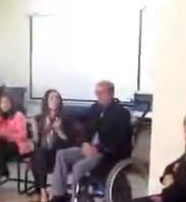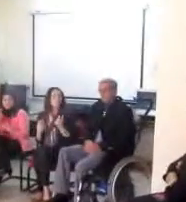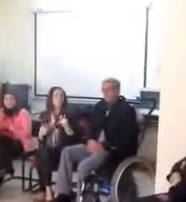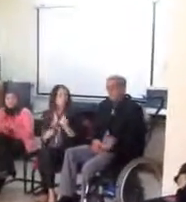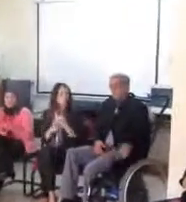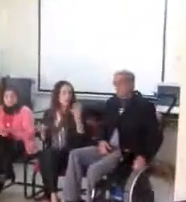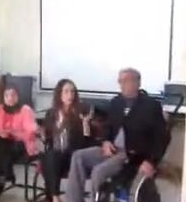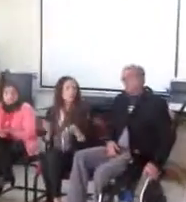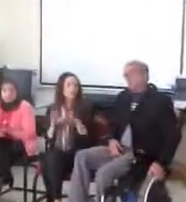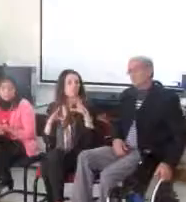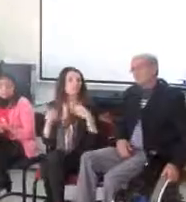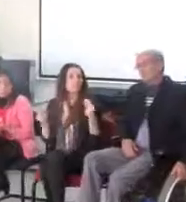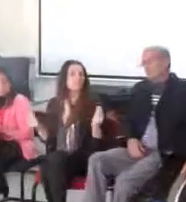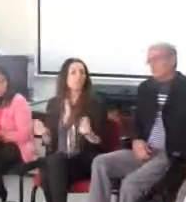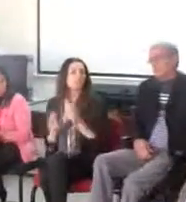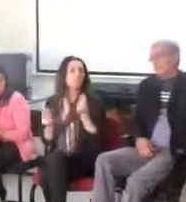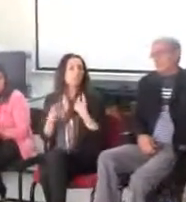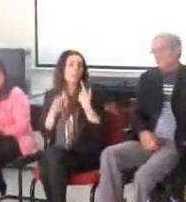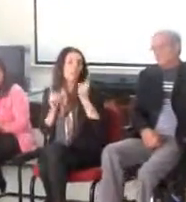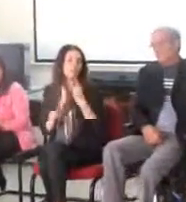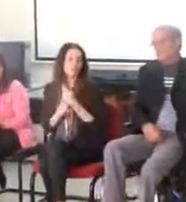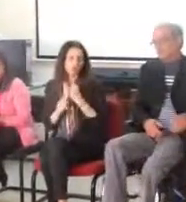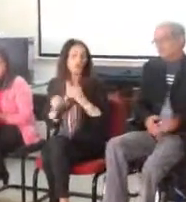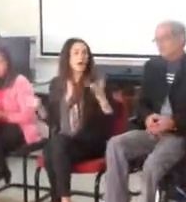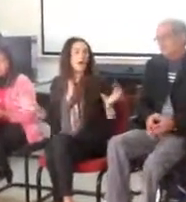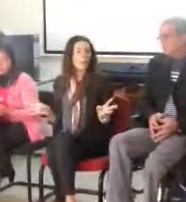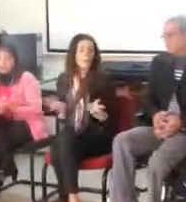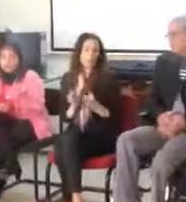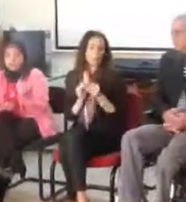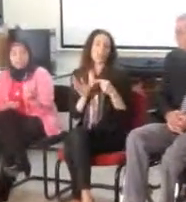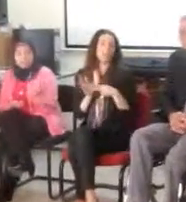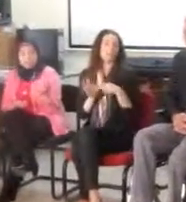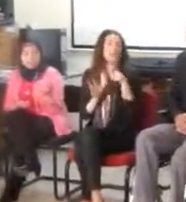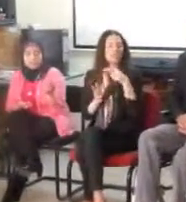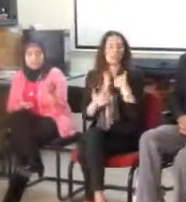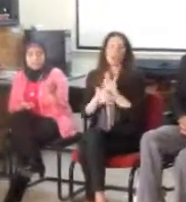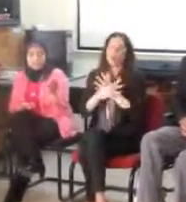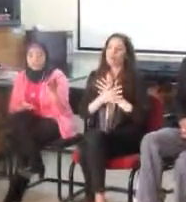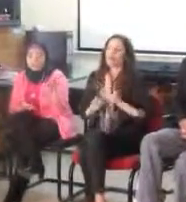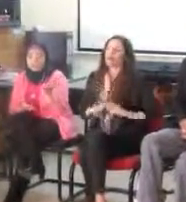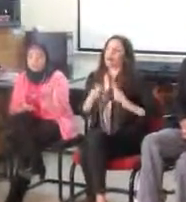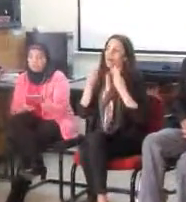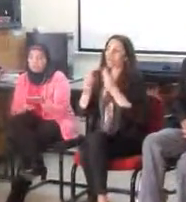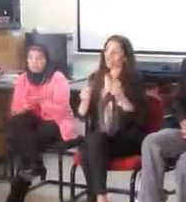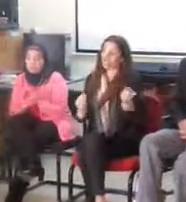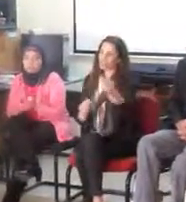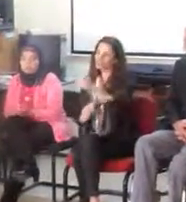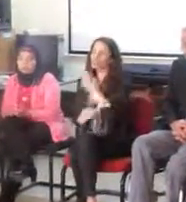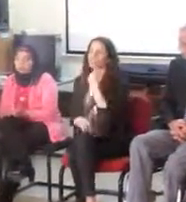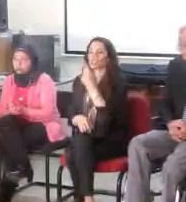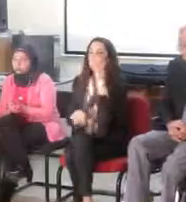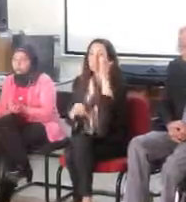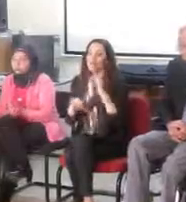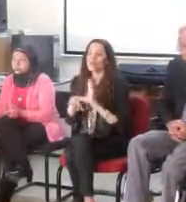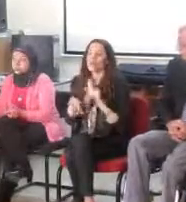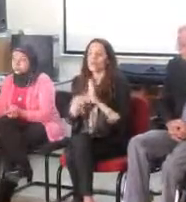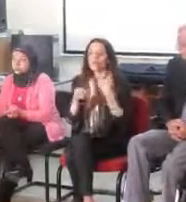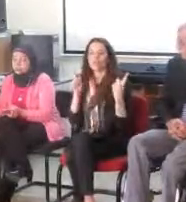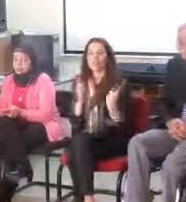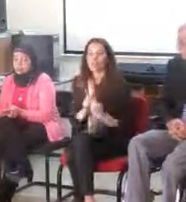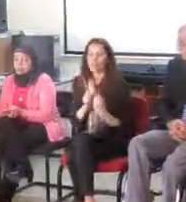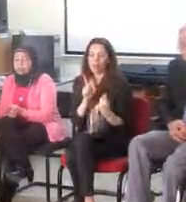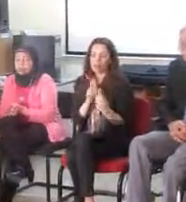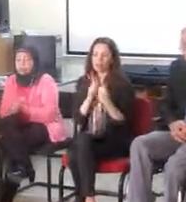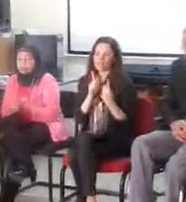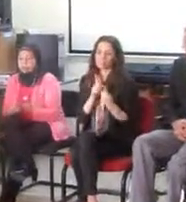مع بعض في كثير شغلات لازم نشتغلها مع بعض، عشان هيك حابب اعطيكم انتم تحكوا ملاحظاتكم